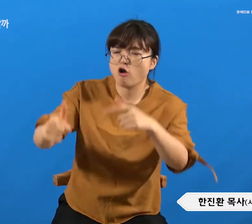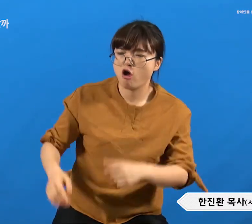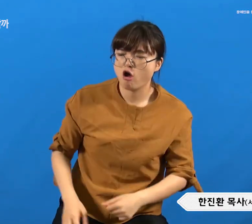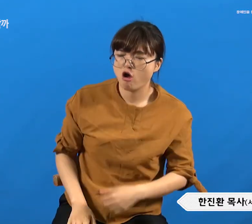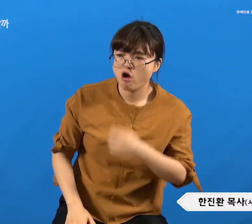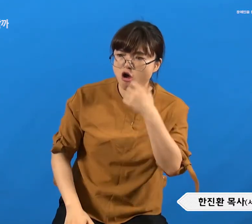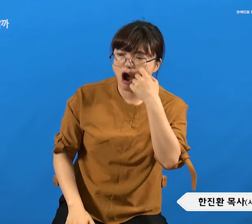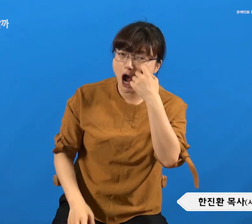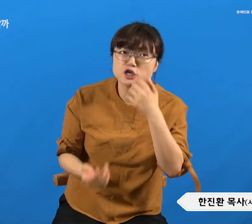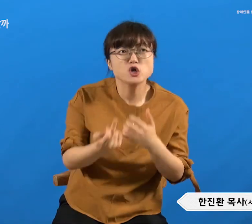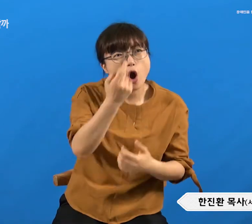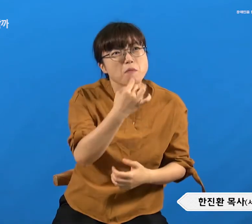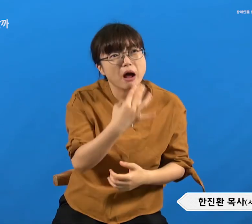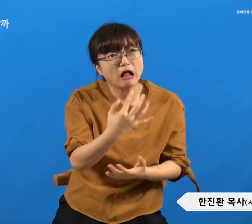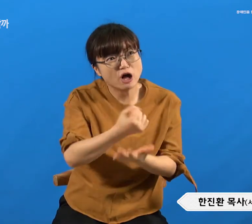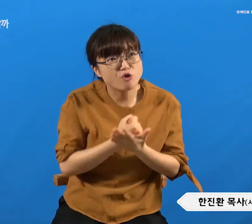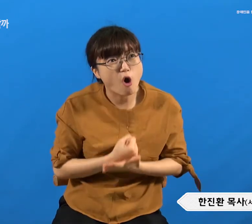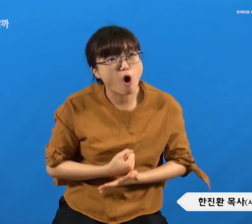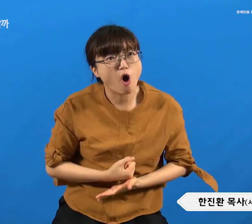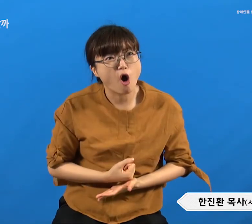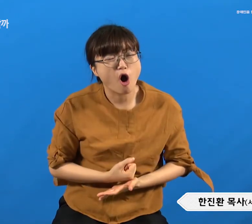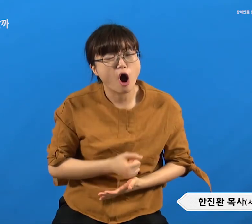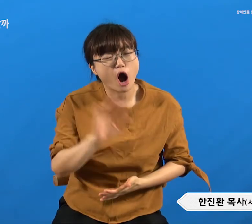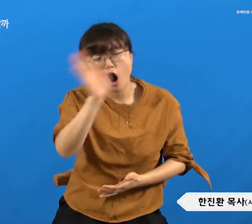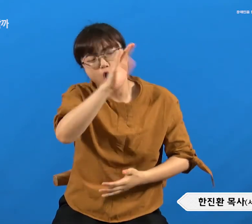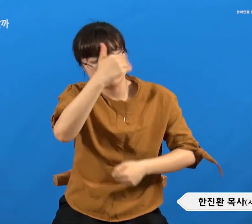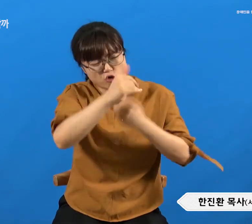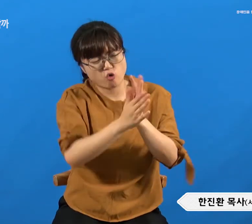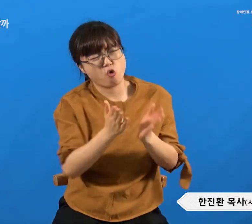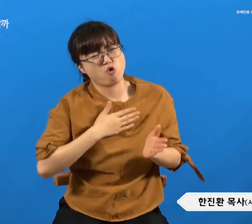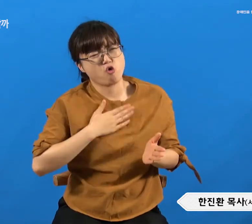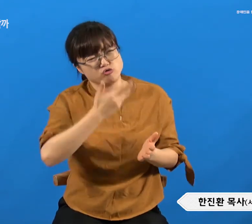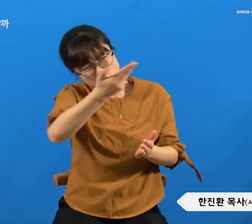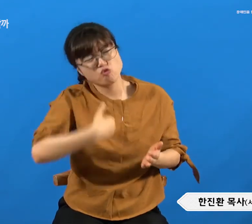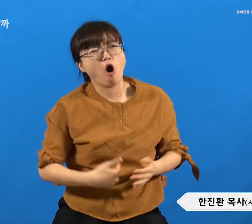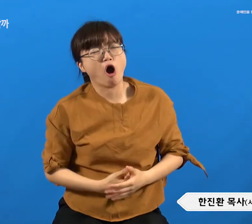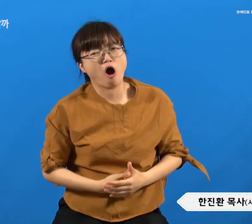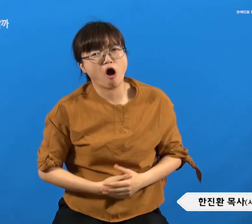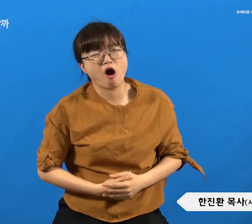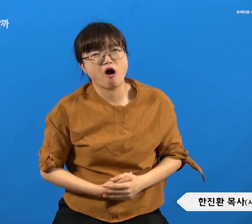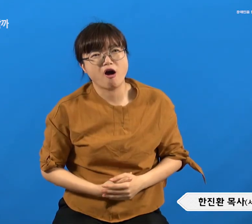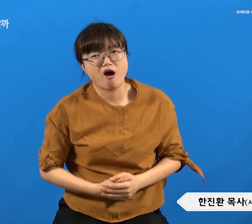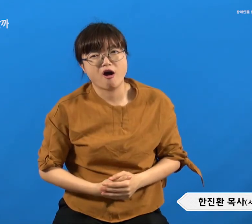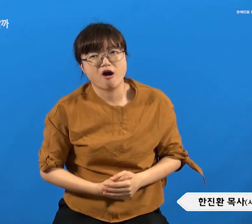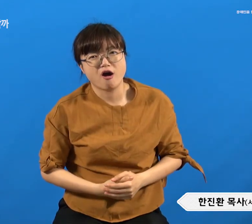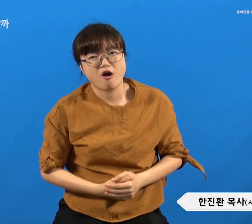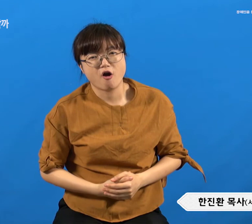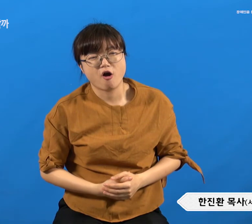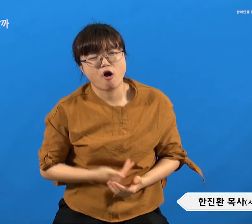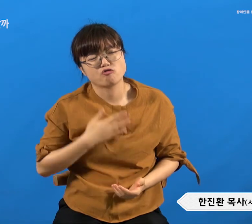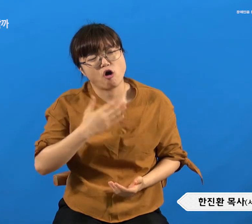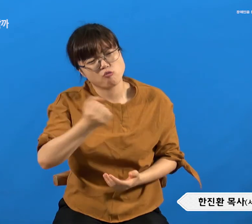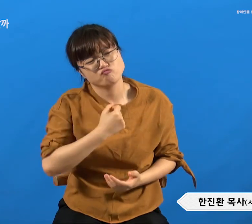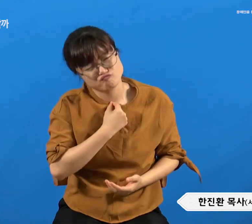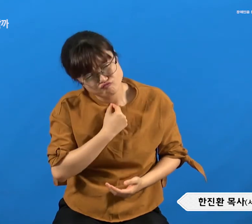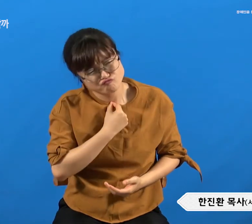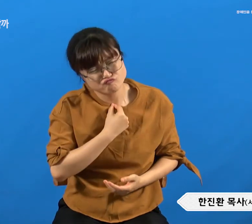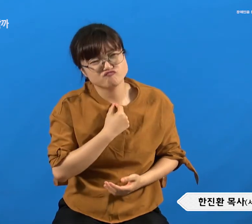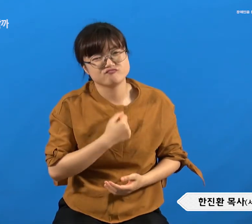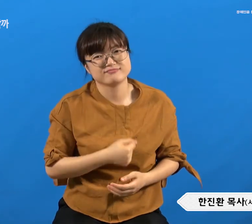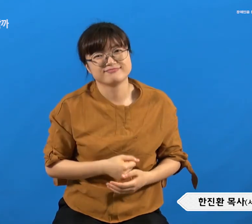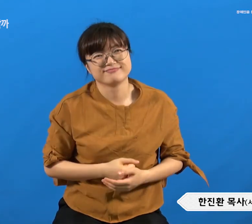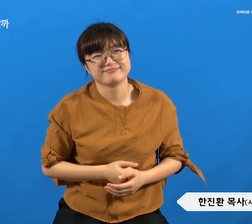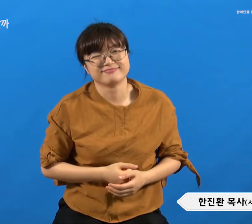아니 꼭 장자에게 가야 된다는 법칙이 있는 것도 아니고 저도 하면서 자기도 그 성경책 받고 싶다는